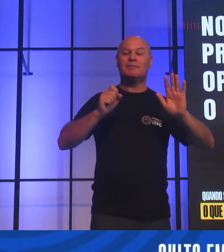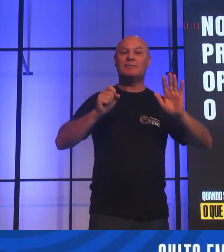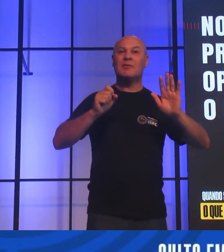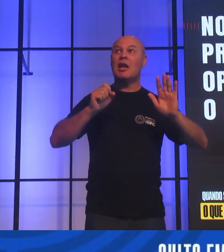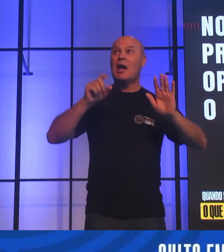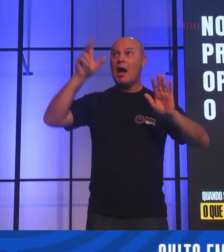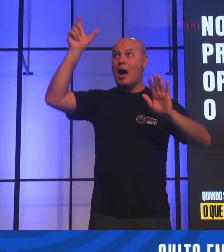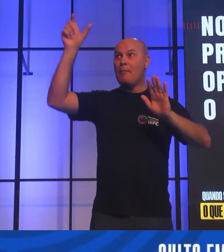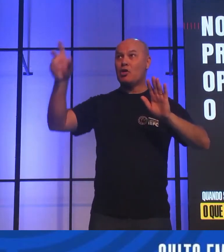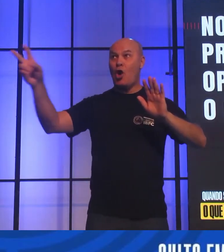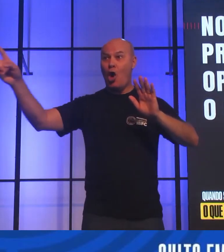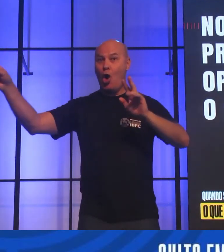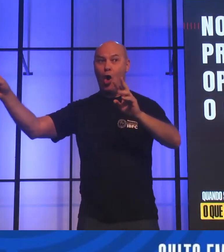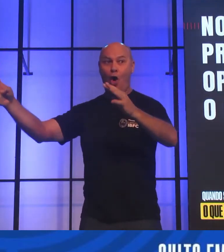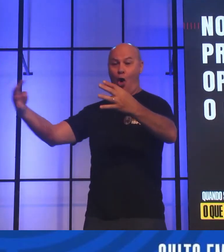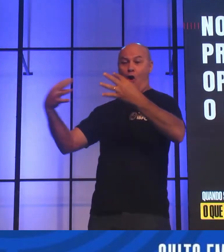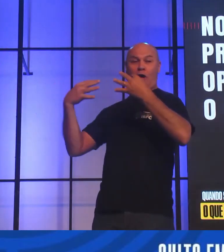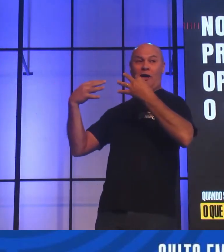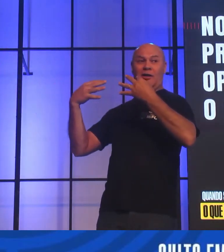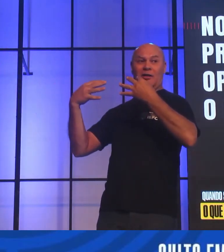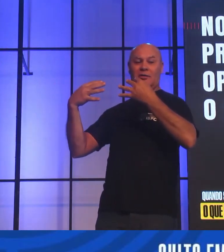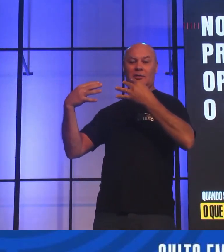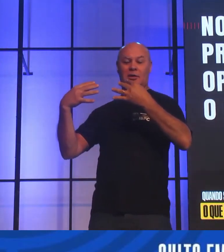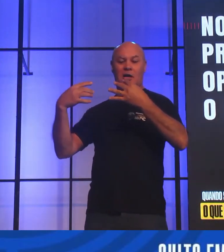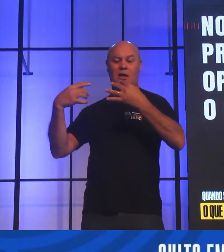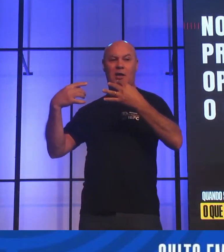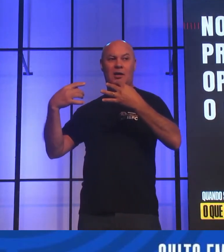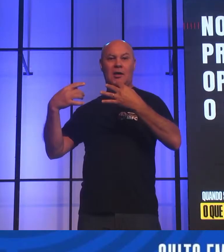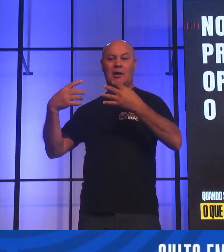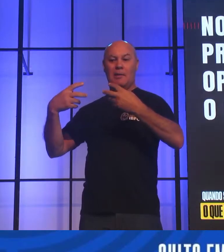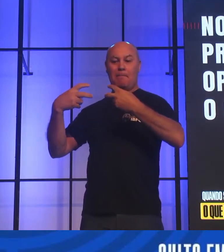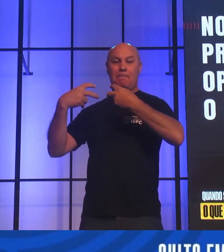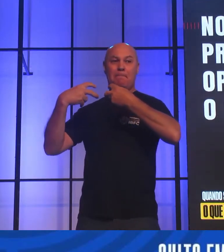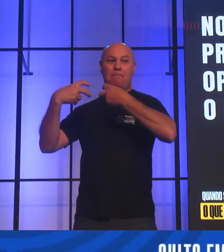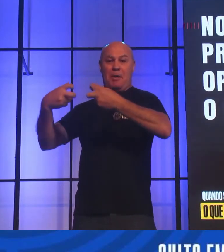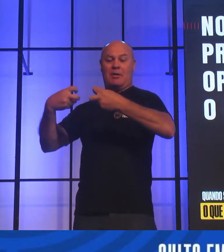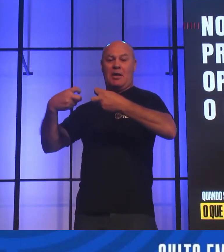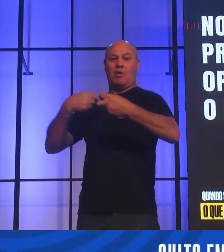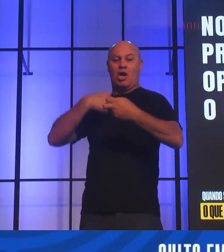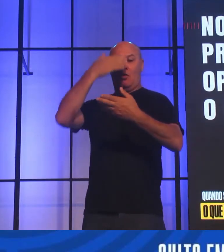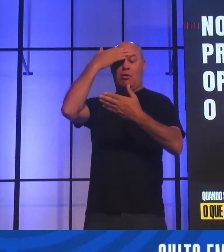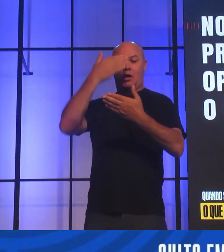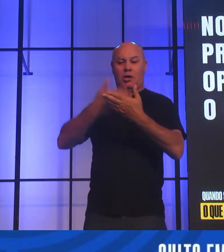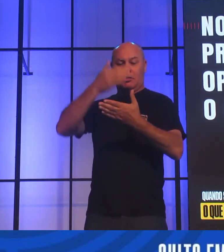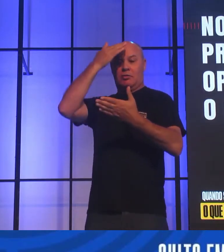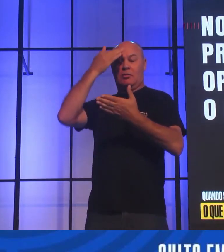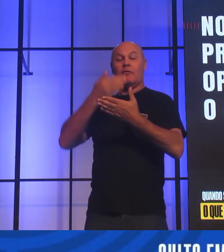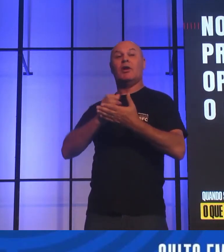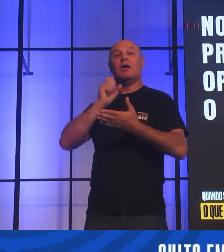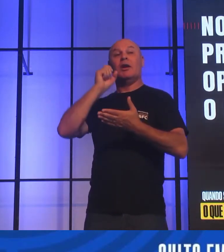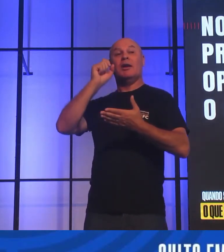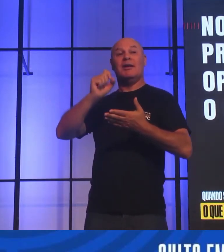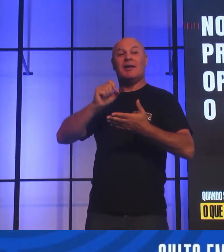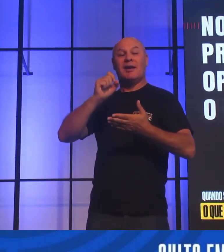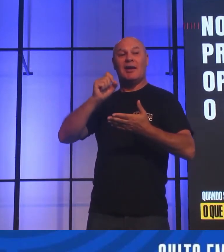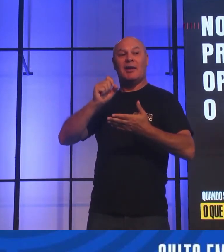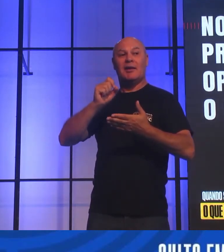reage é a prova mais cabal, mais importante,